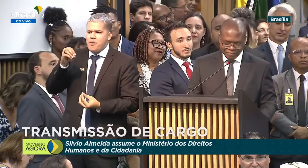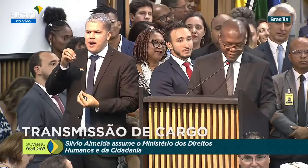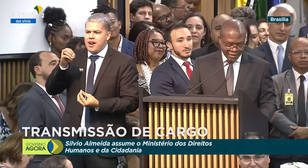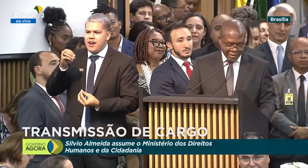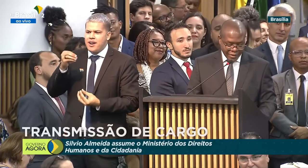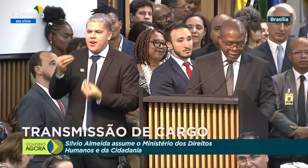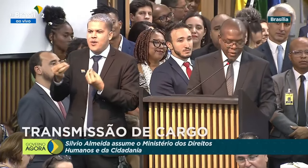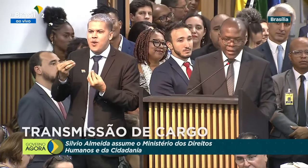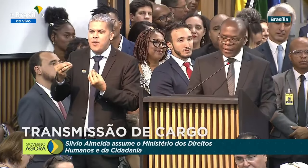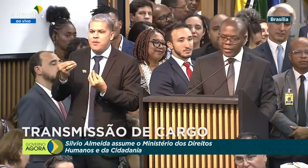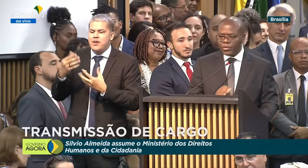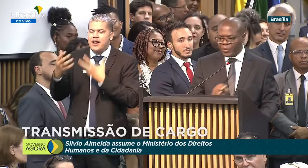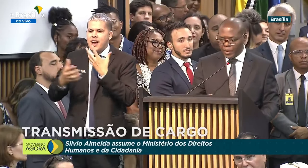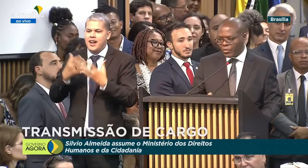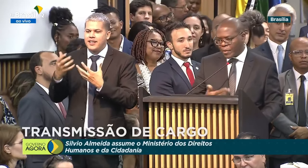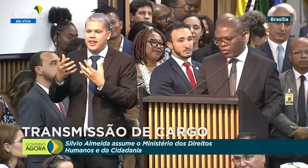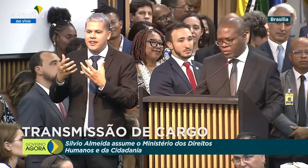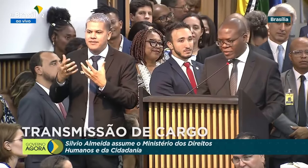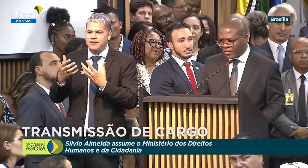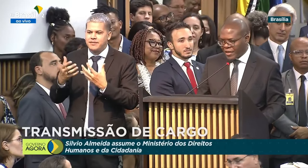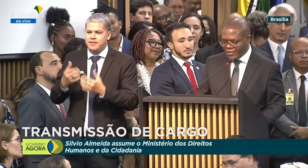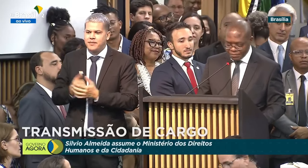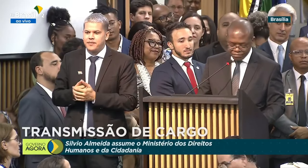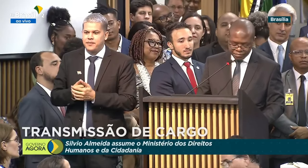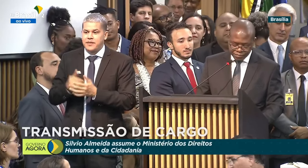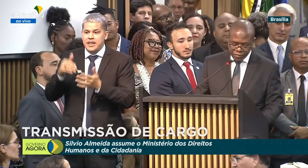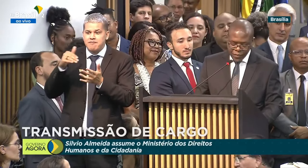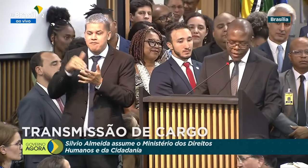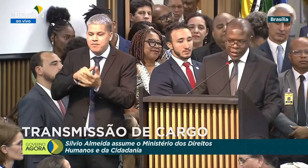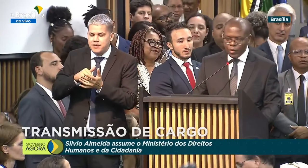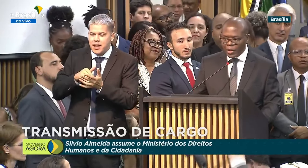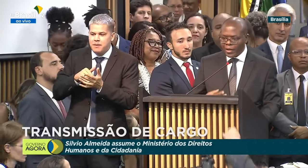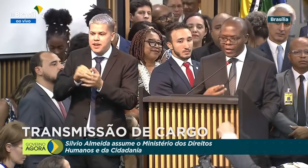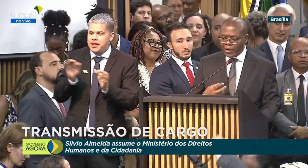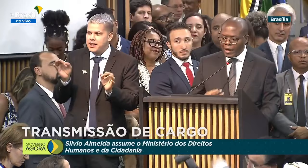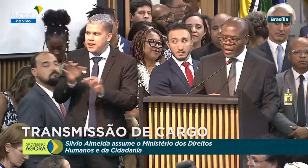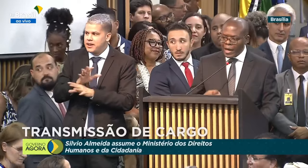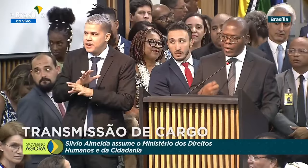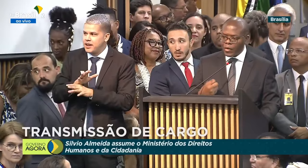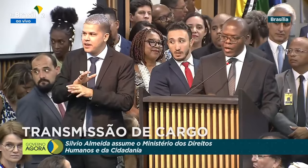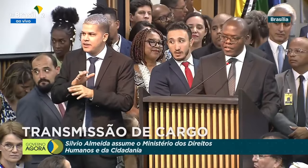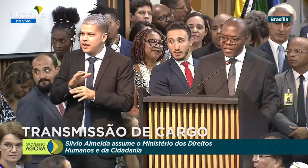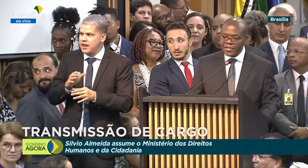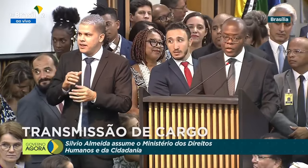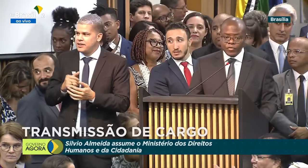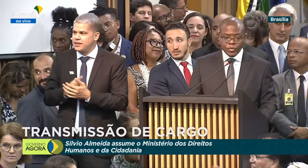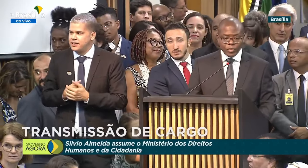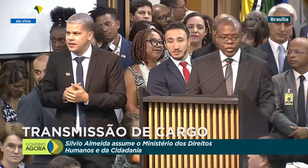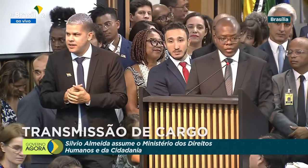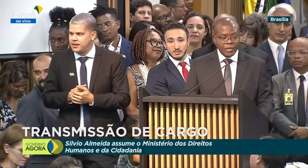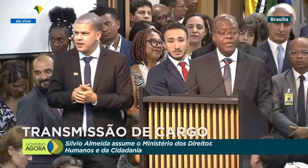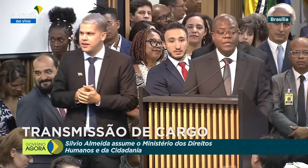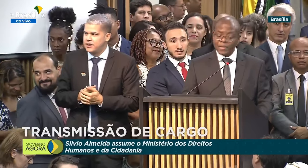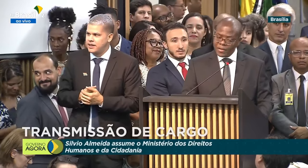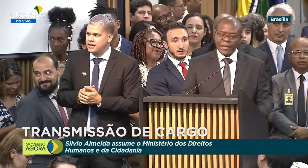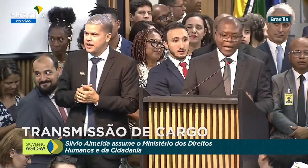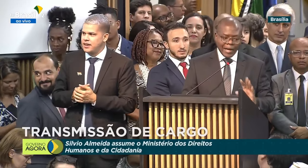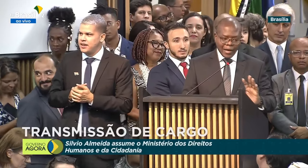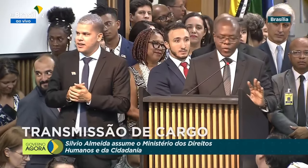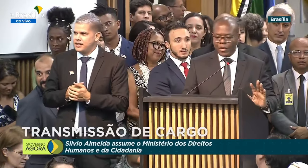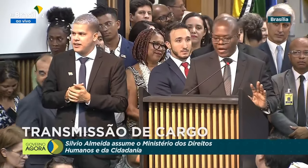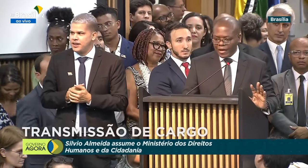Emicida e aqui eu termino a minha última mensagem agora agora em direção ao futuro